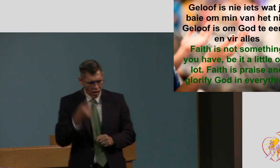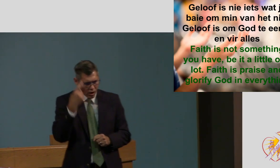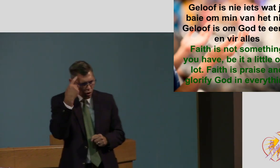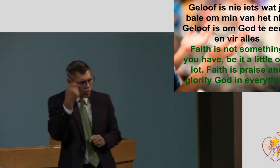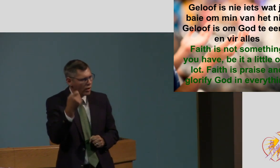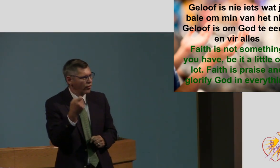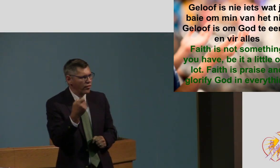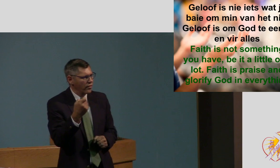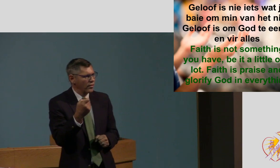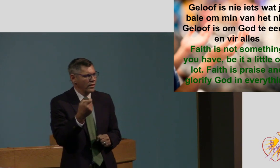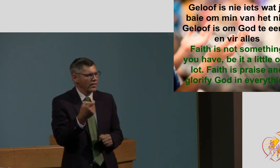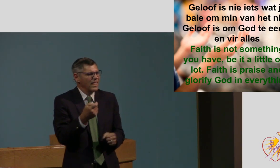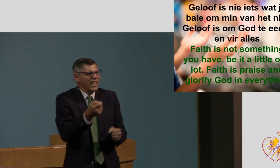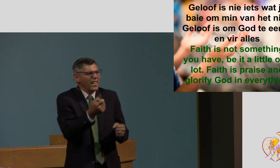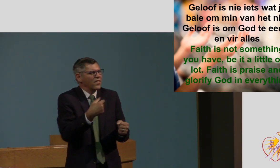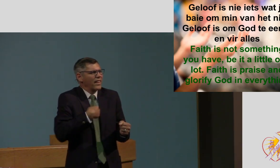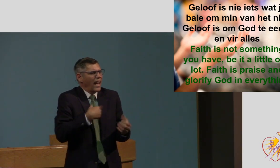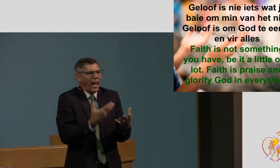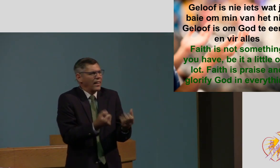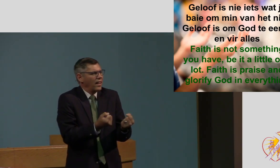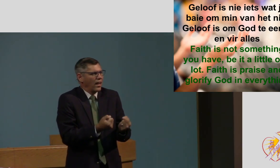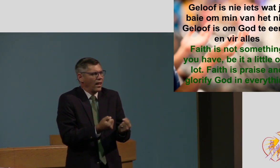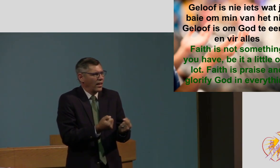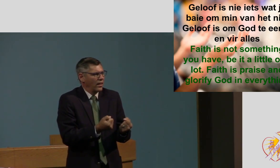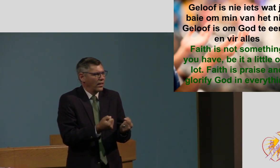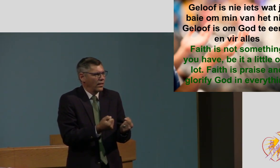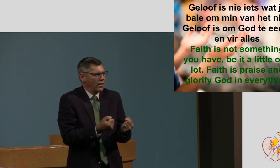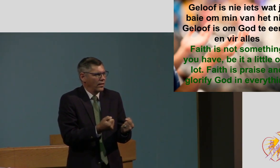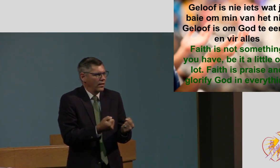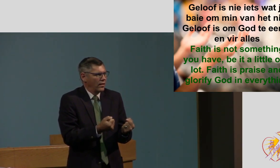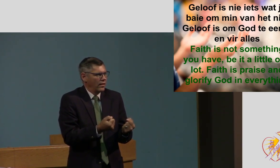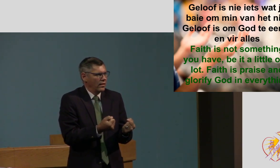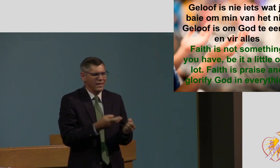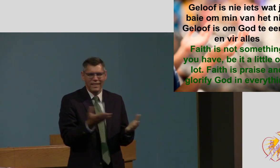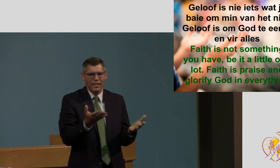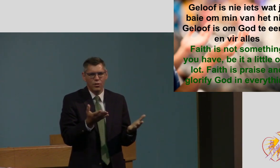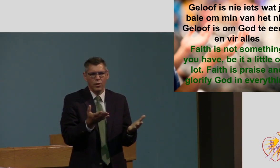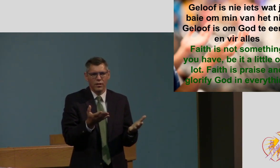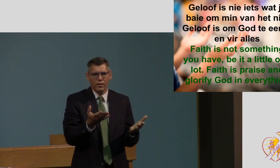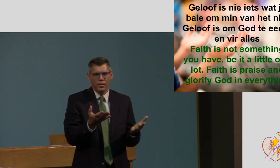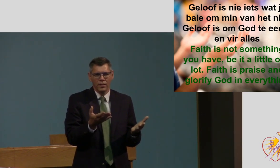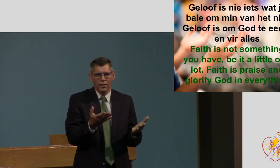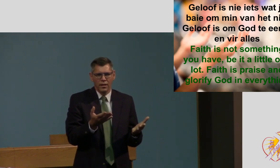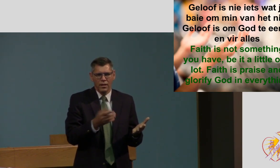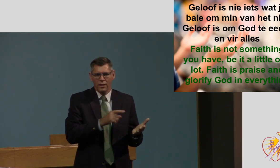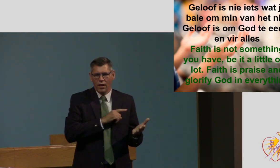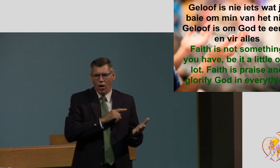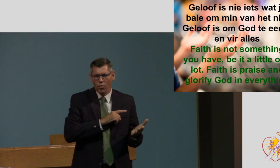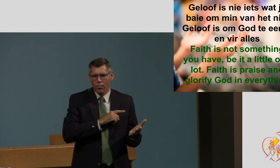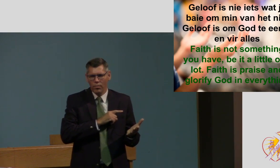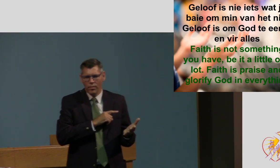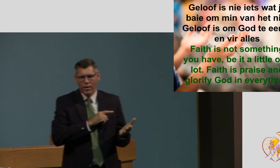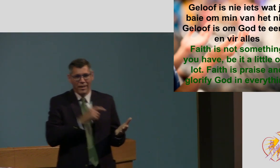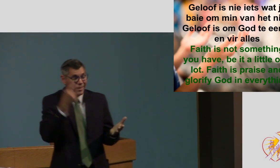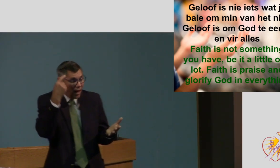Geloof is nie iets wat ek het nie. Dis nie soos, en daarom dink ek,